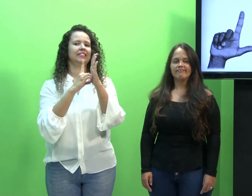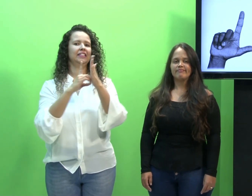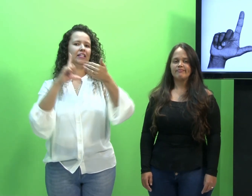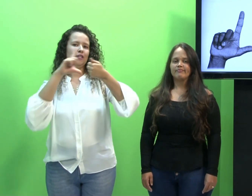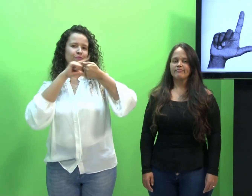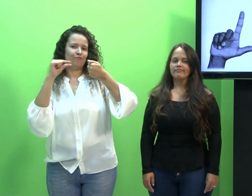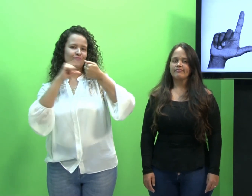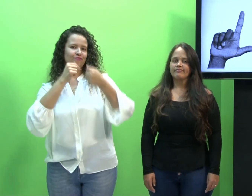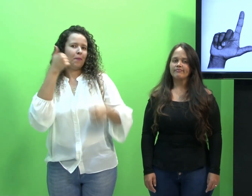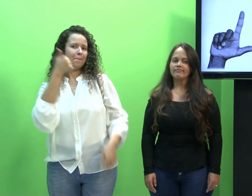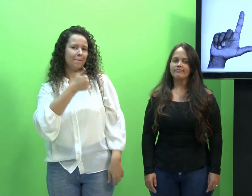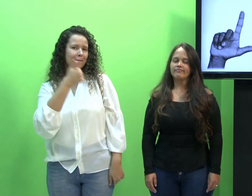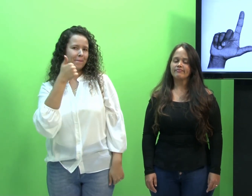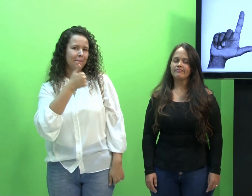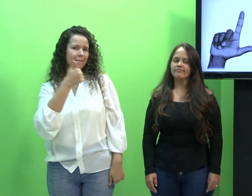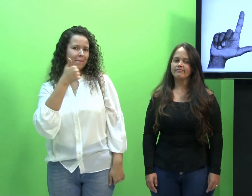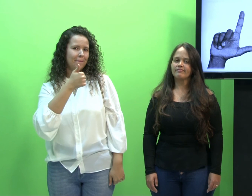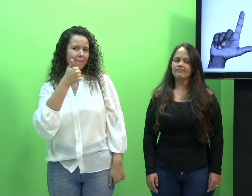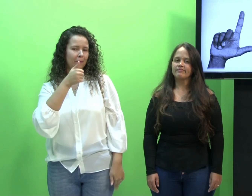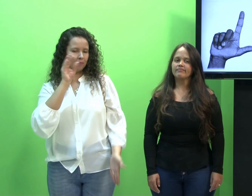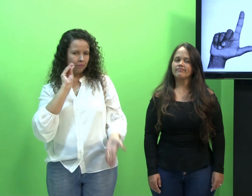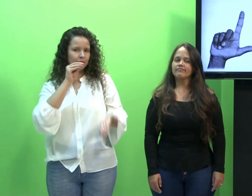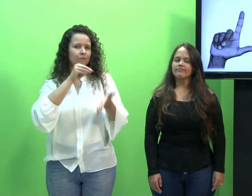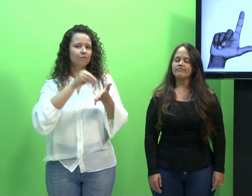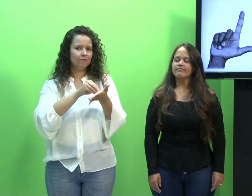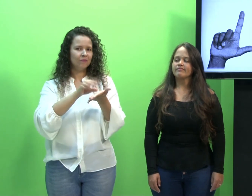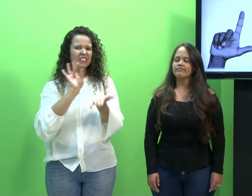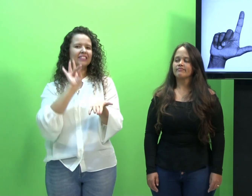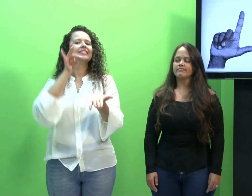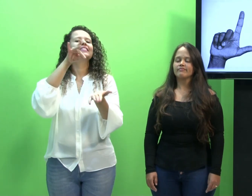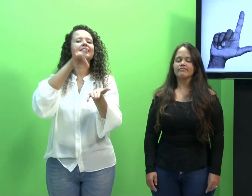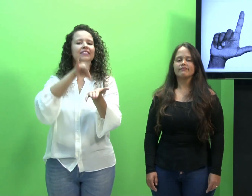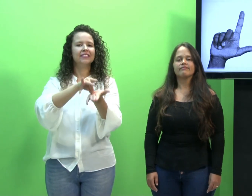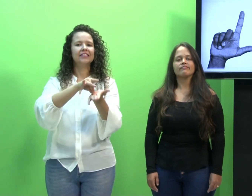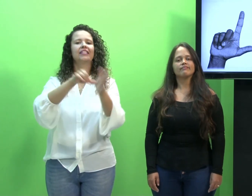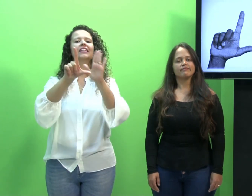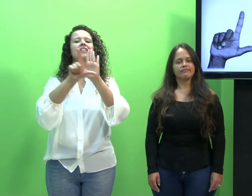artigo 1º, regulamenta a Lei nº